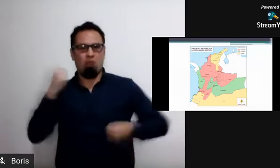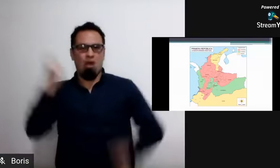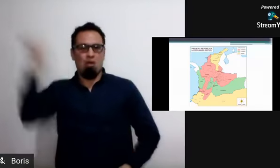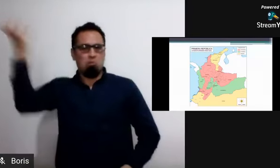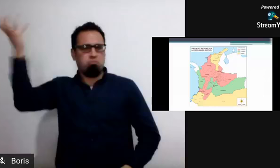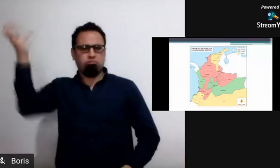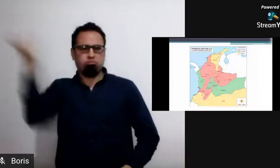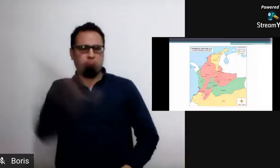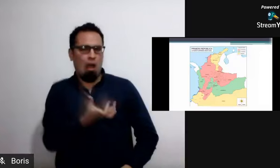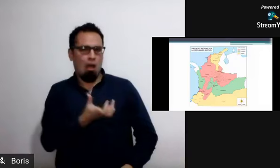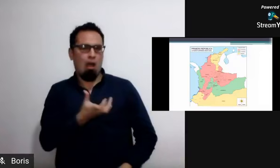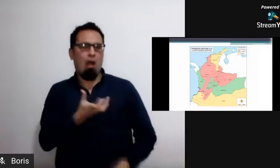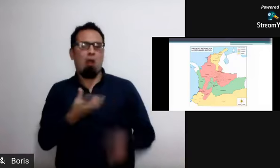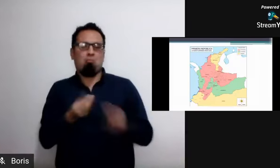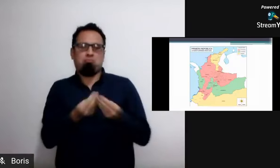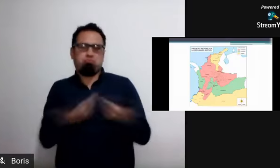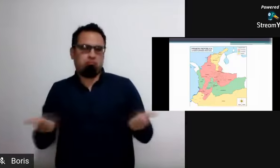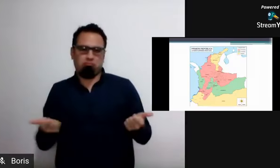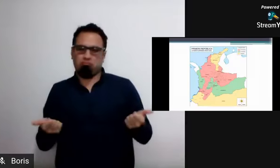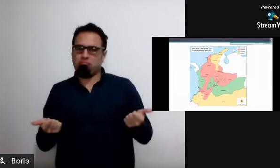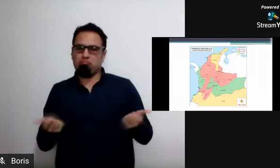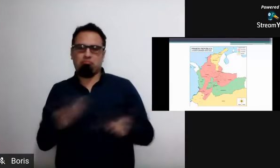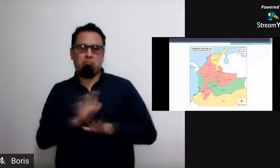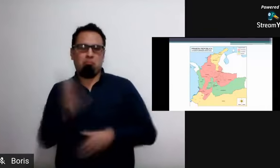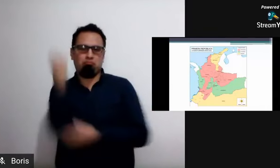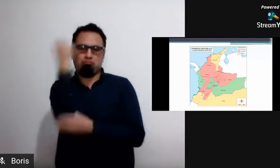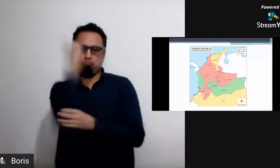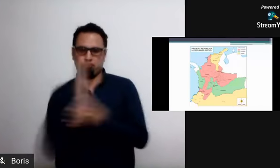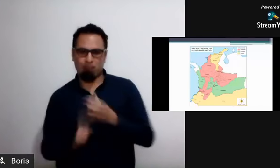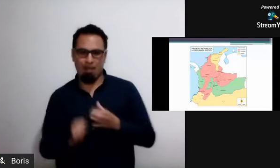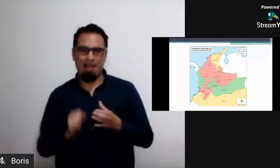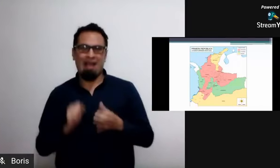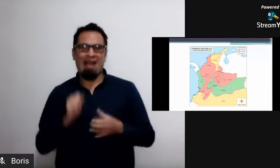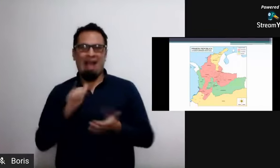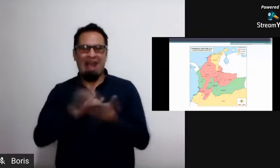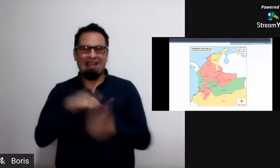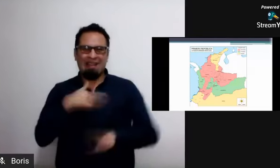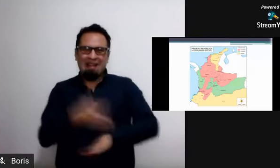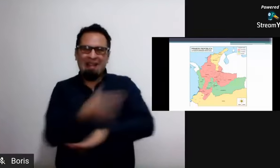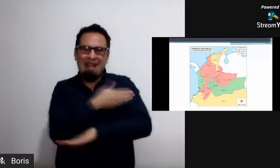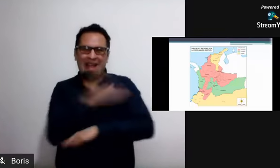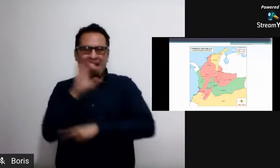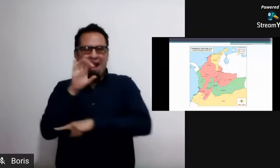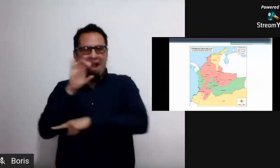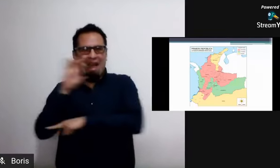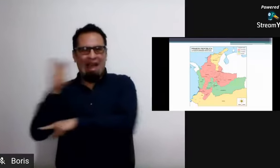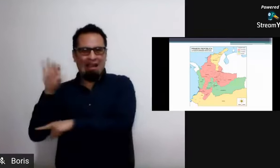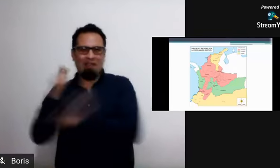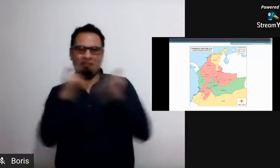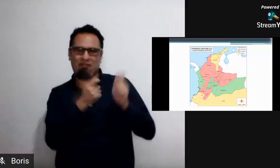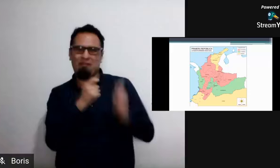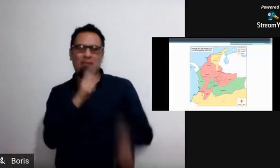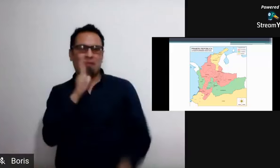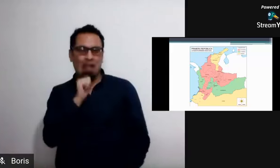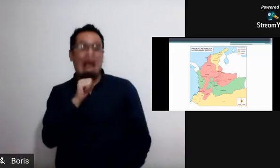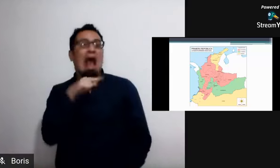había, digamos, disputas y diferencias, y eso se debe a que en algún momento, pues, empezaron